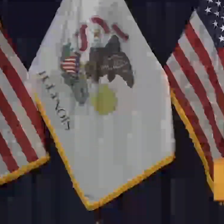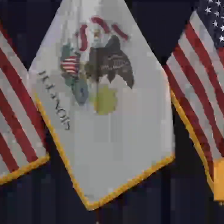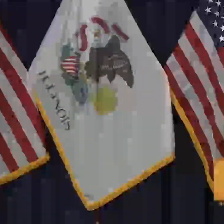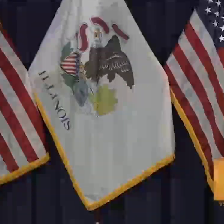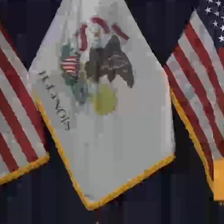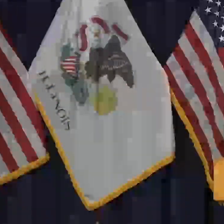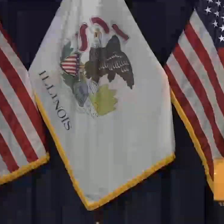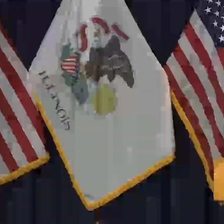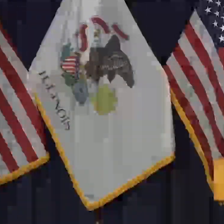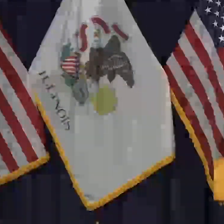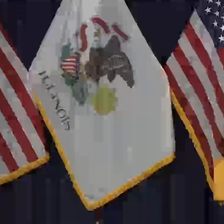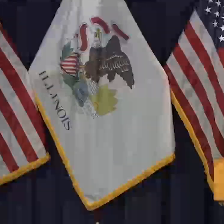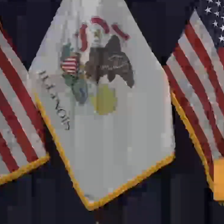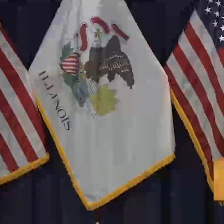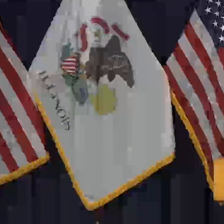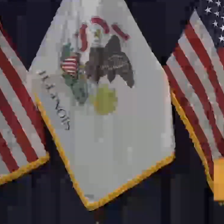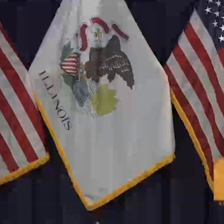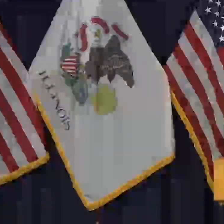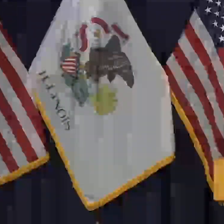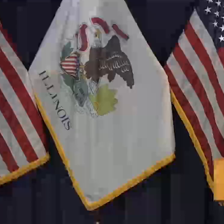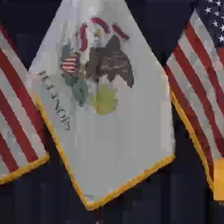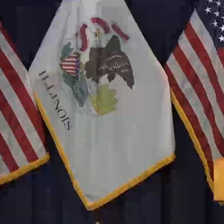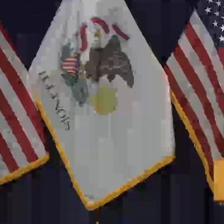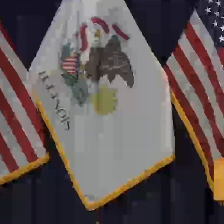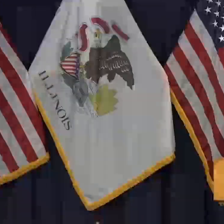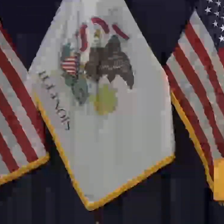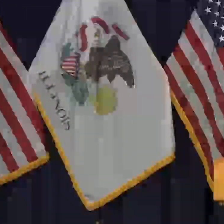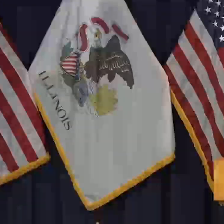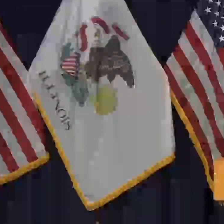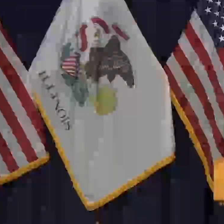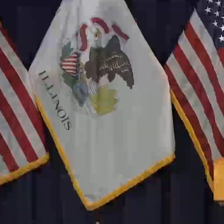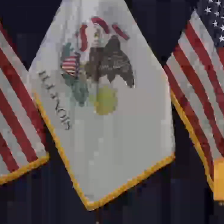COVID-19. Nuestro grupo de pruebas